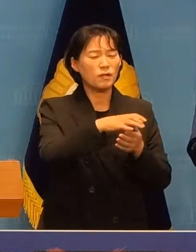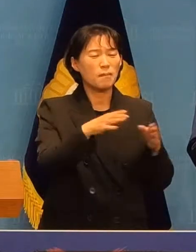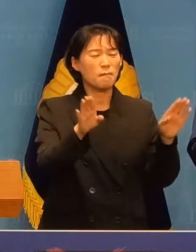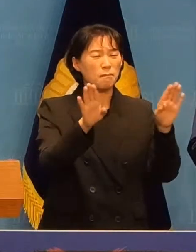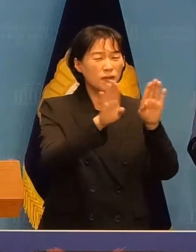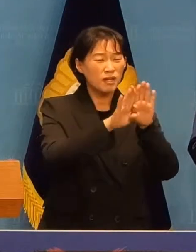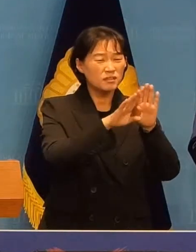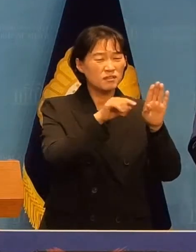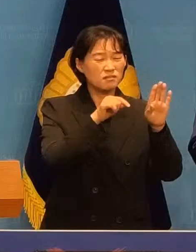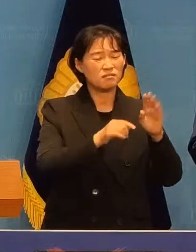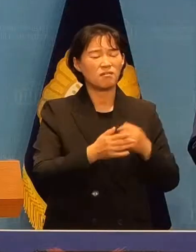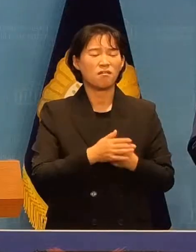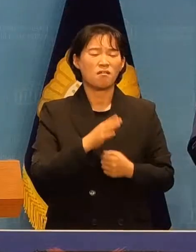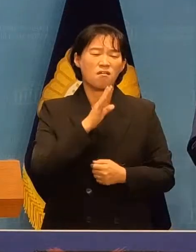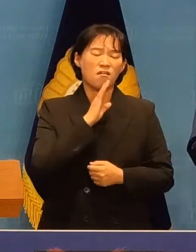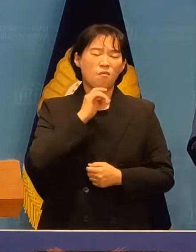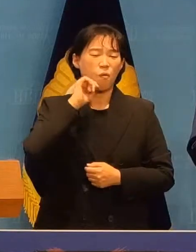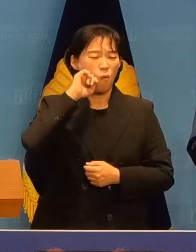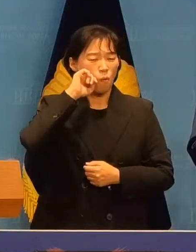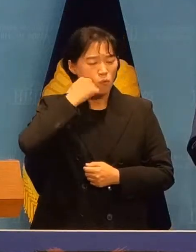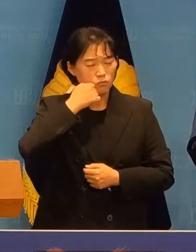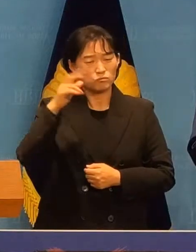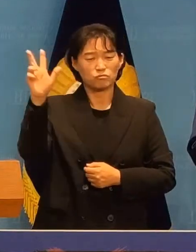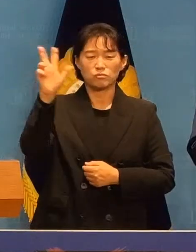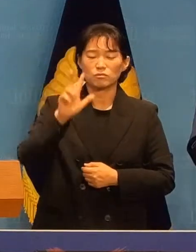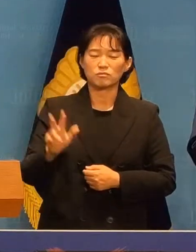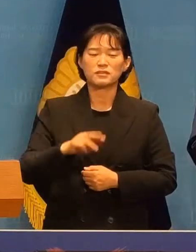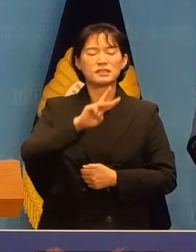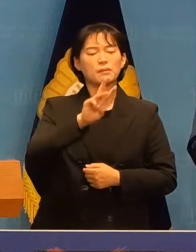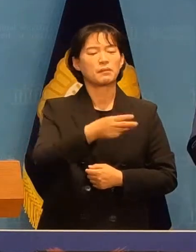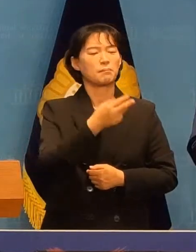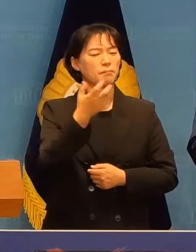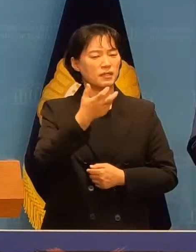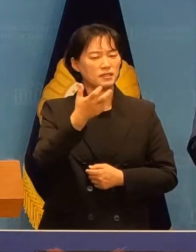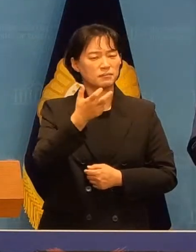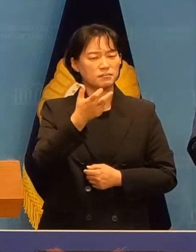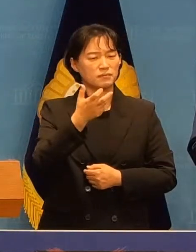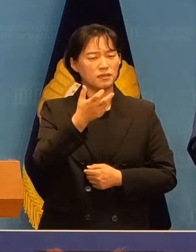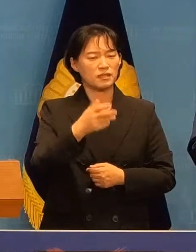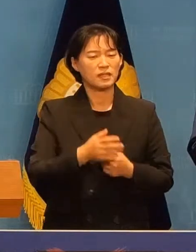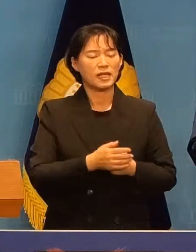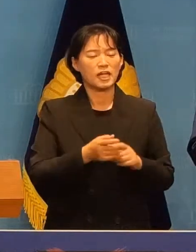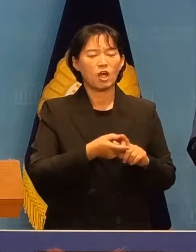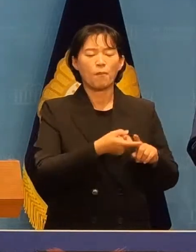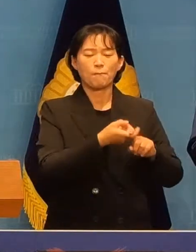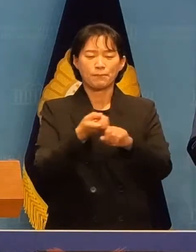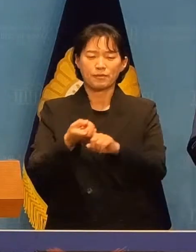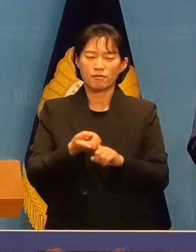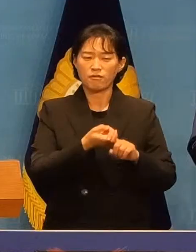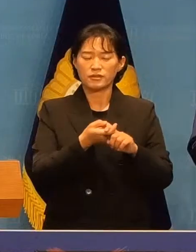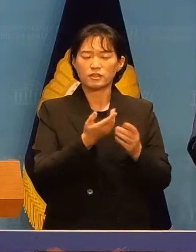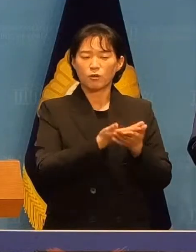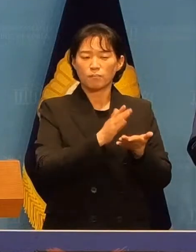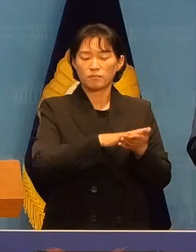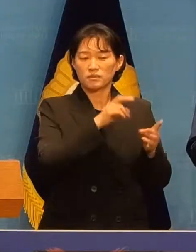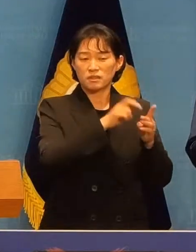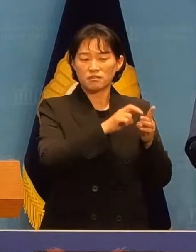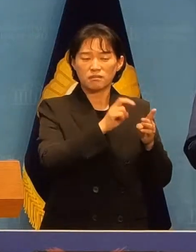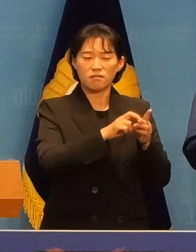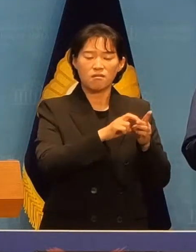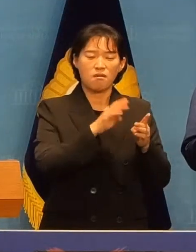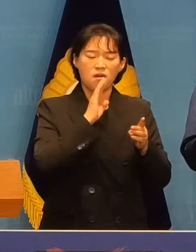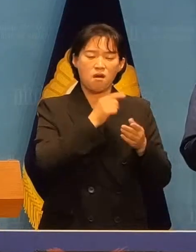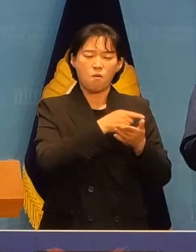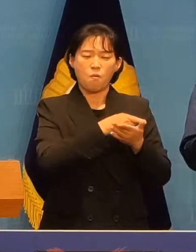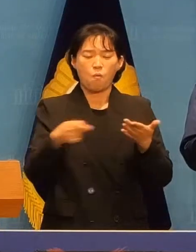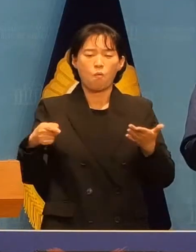그렇지 않아도 어려움을 겪고 있는 전국 380여 개 협력 정비센터의 직격탄이 될